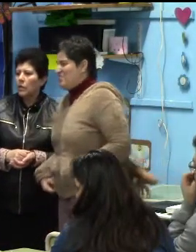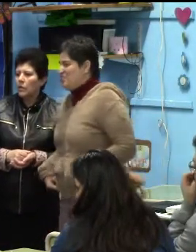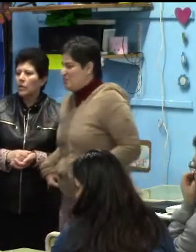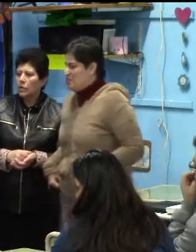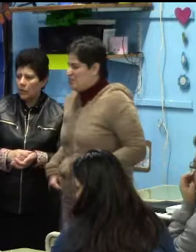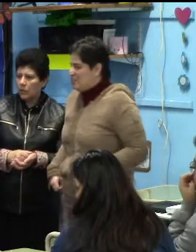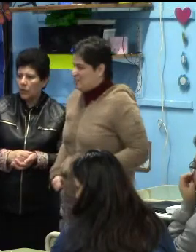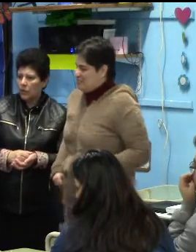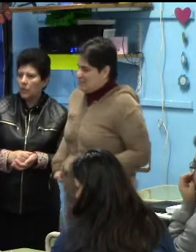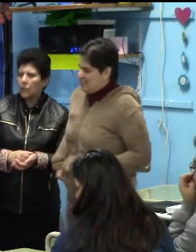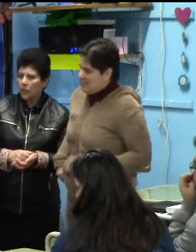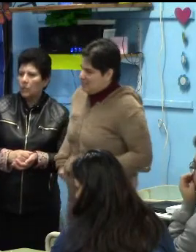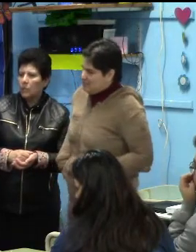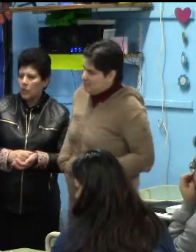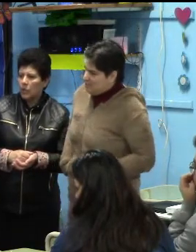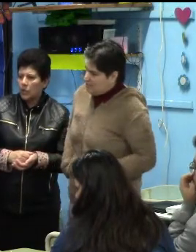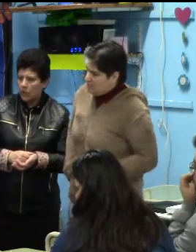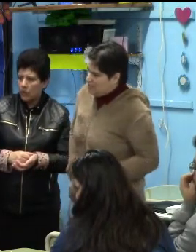Me gusta hablar.